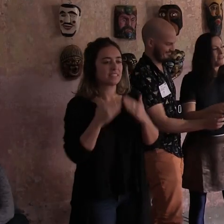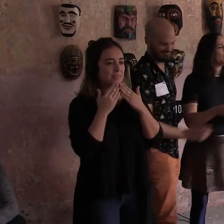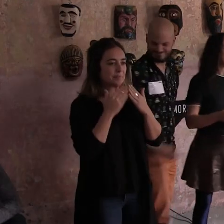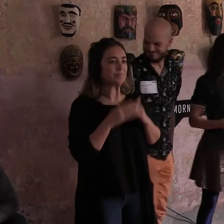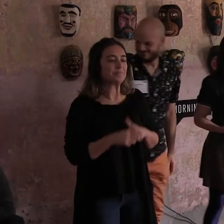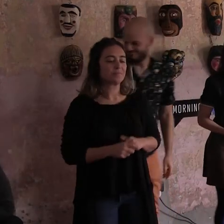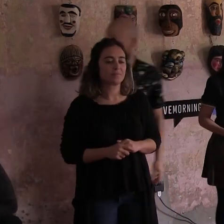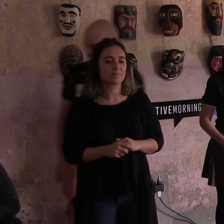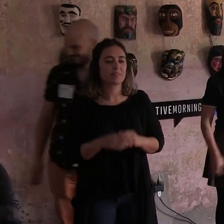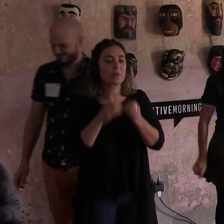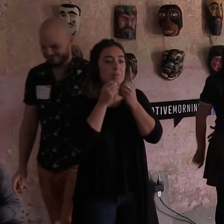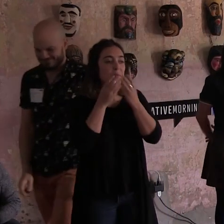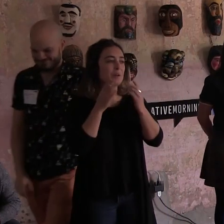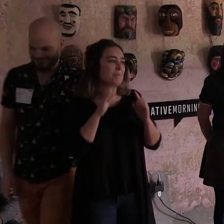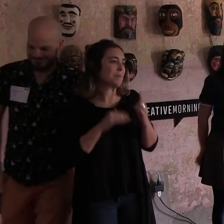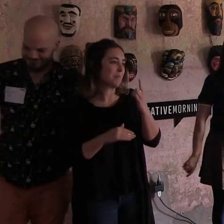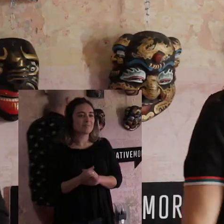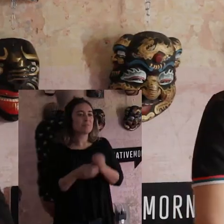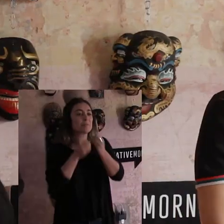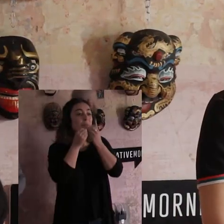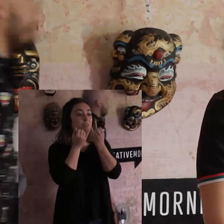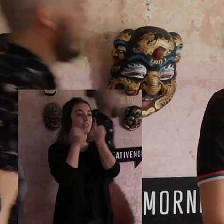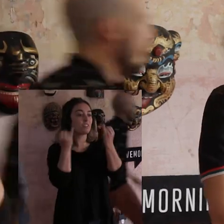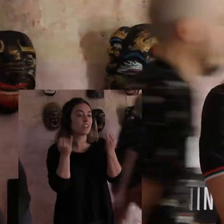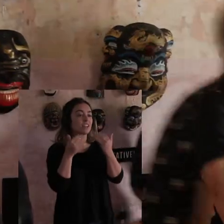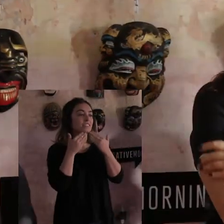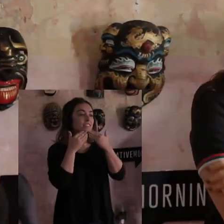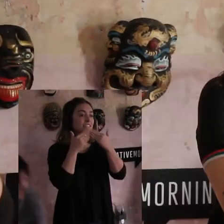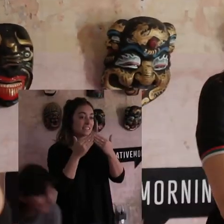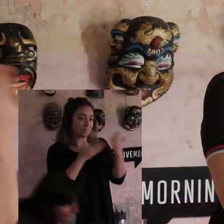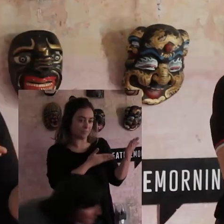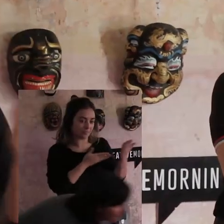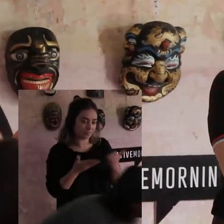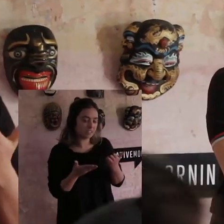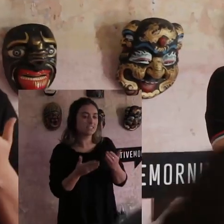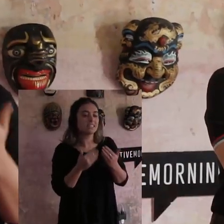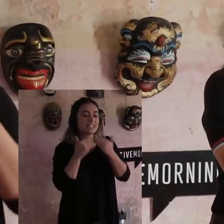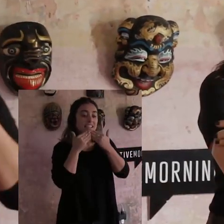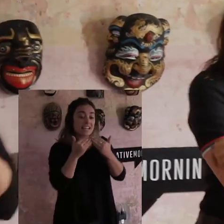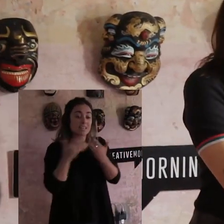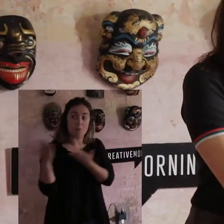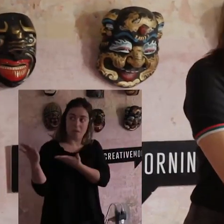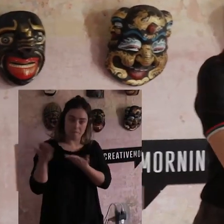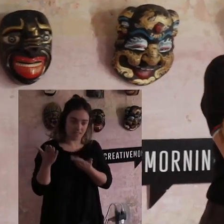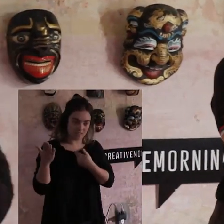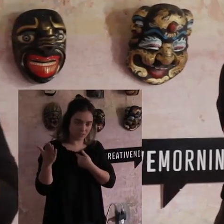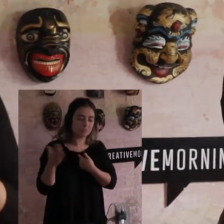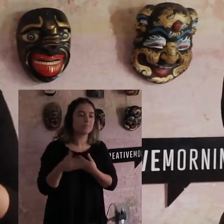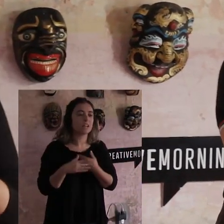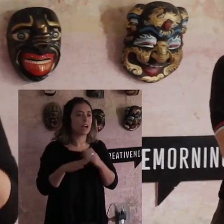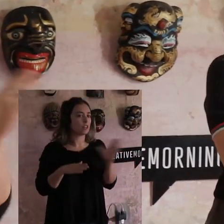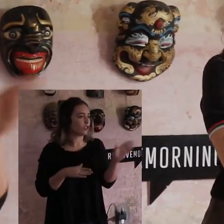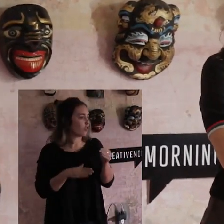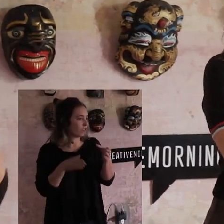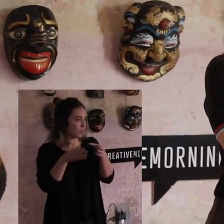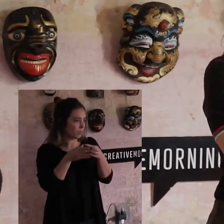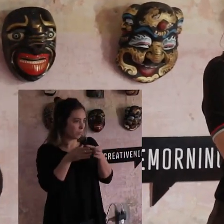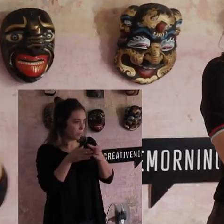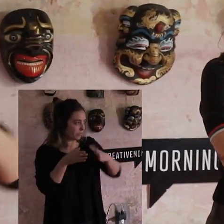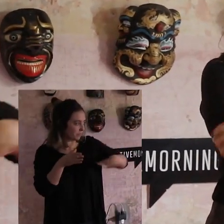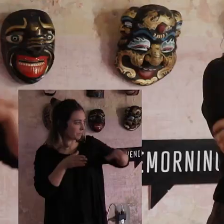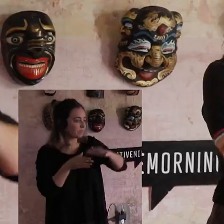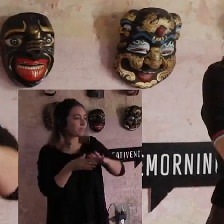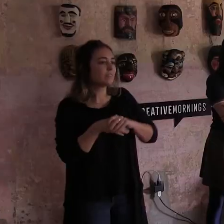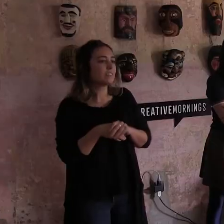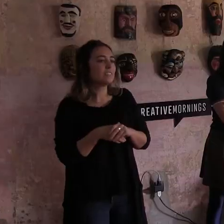Gracias. Bueno, primero, muy buenos días. Muchas gracias por venir. Muchas gracias por la invitación a todo el equipo. Sí,